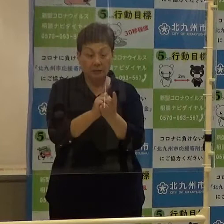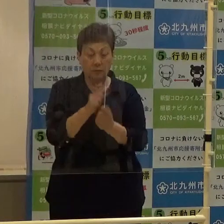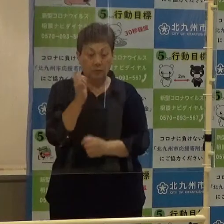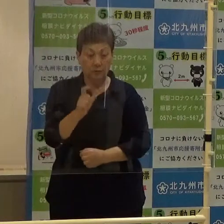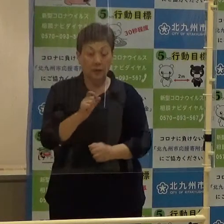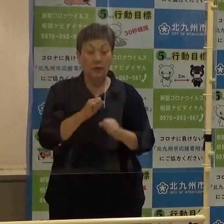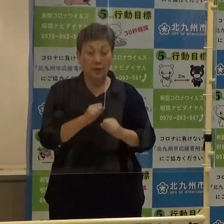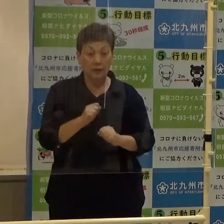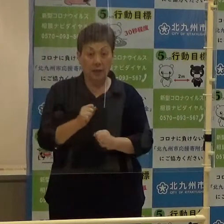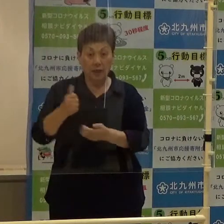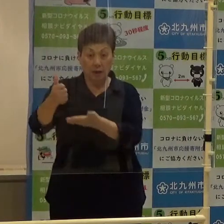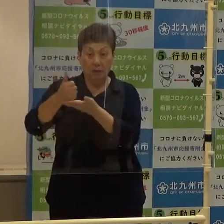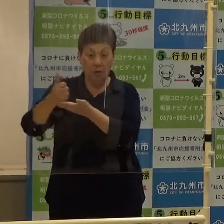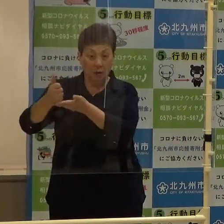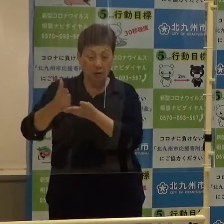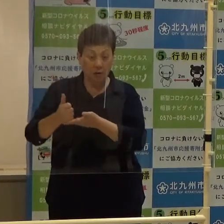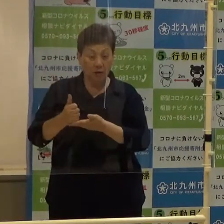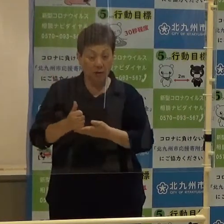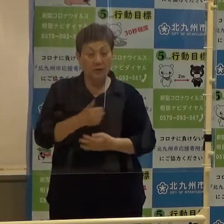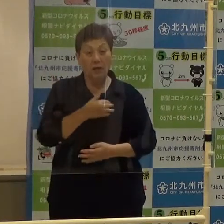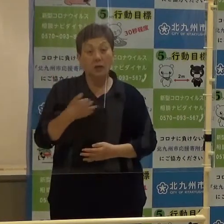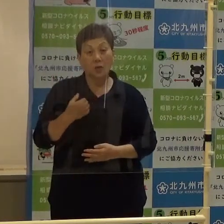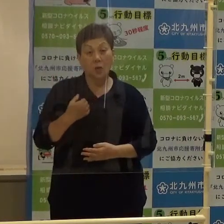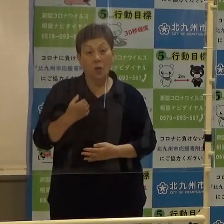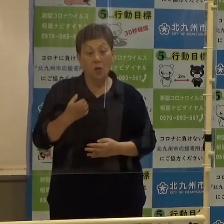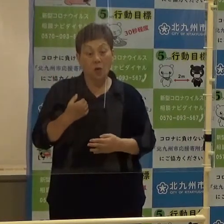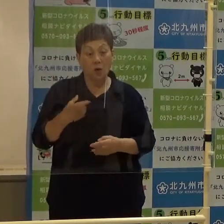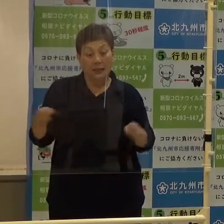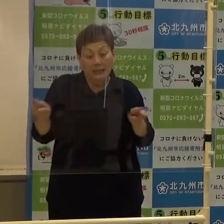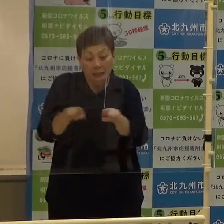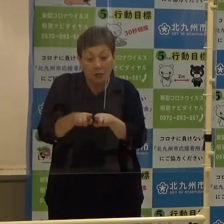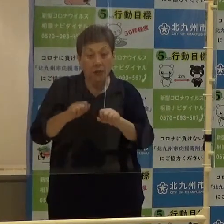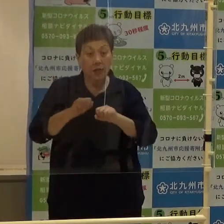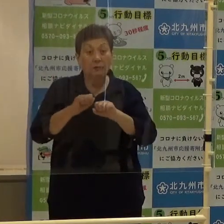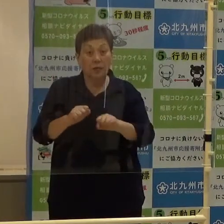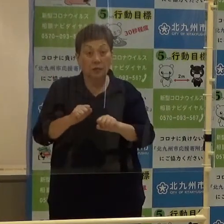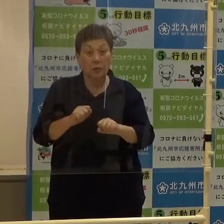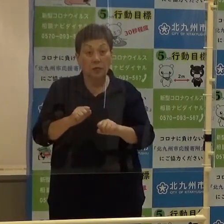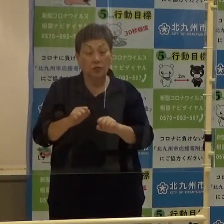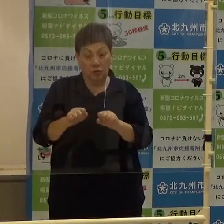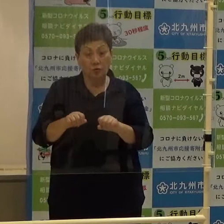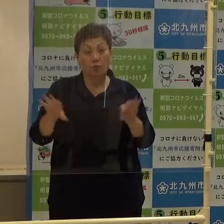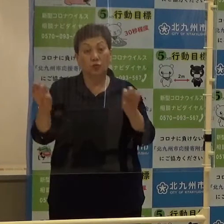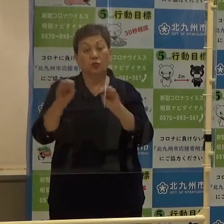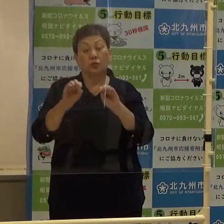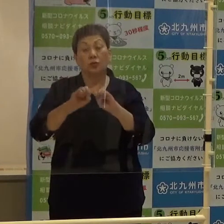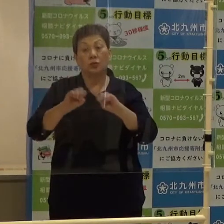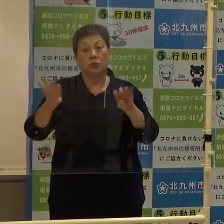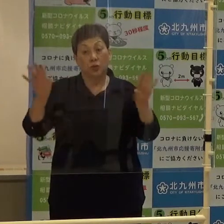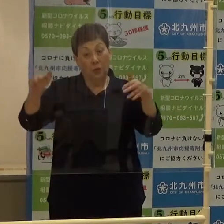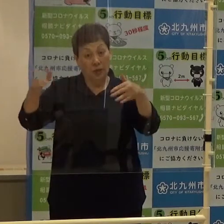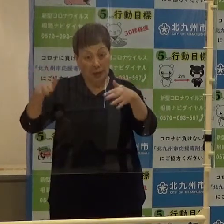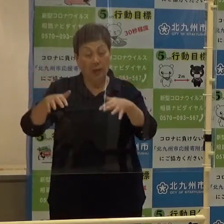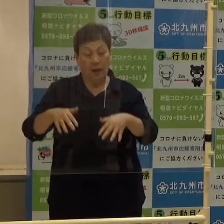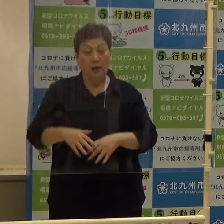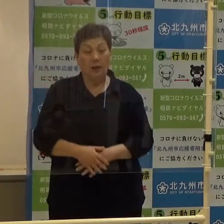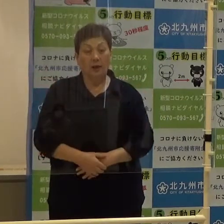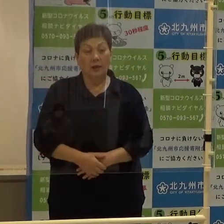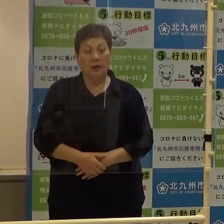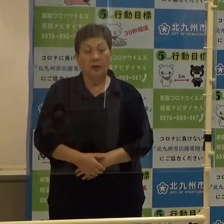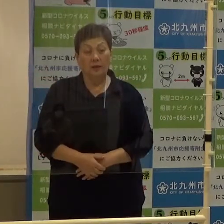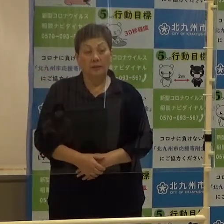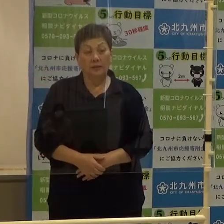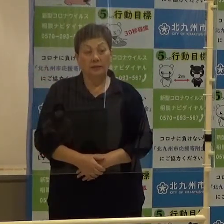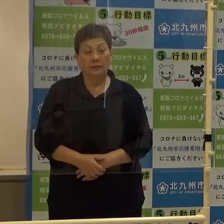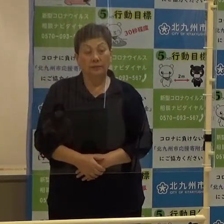お客さんが安心してお店に来れるように一緒になってやりましょうよという、まあ、その呼びかけでございますので、しばらく